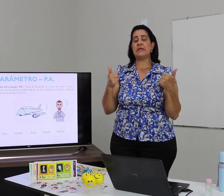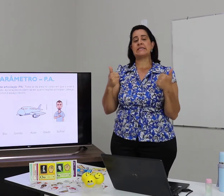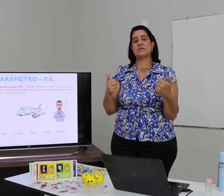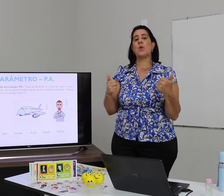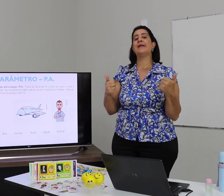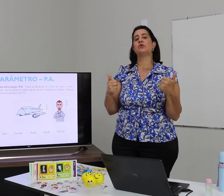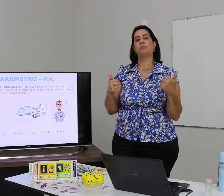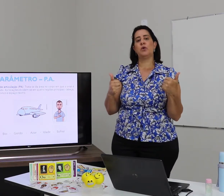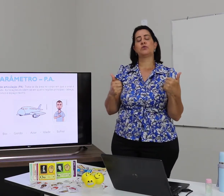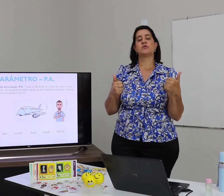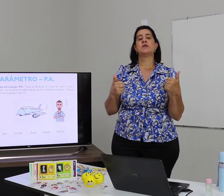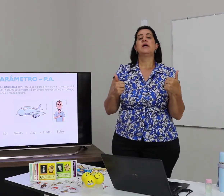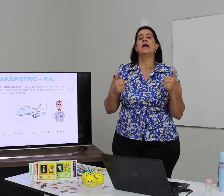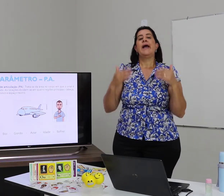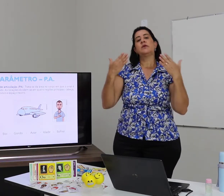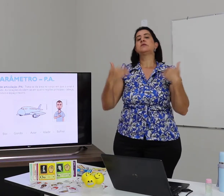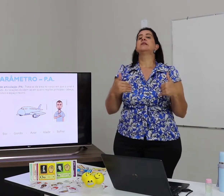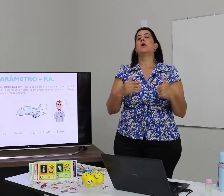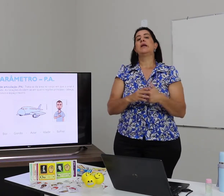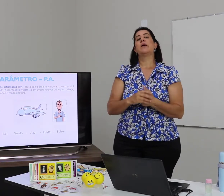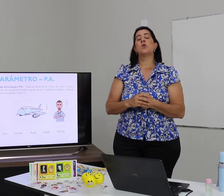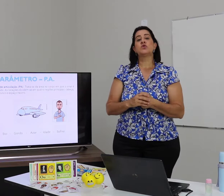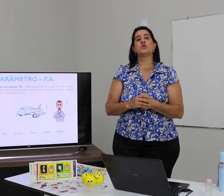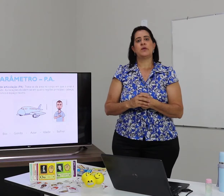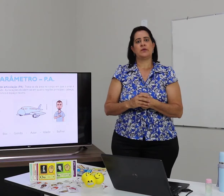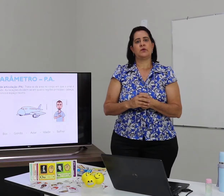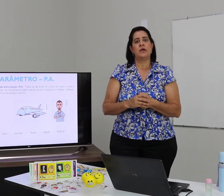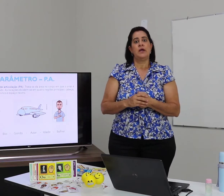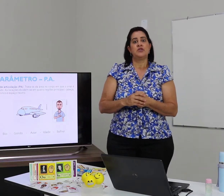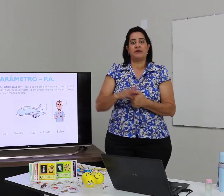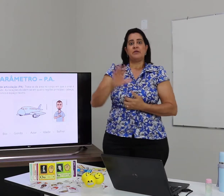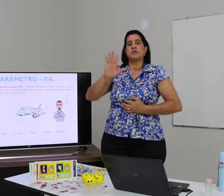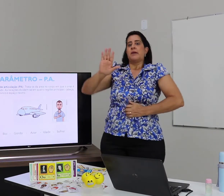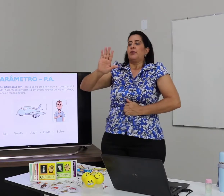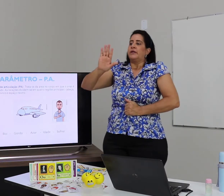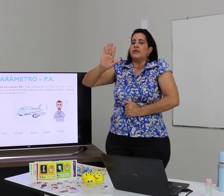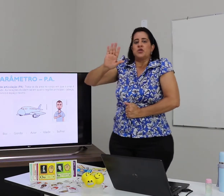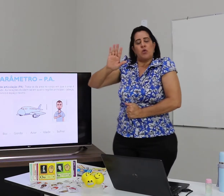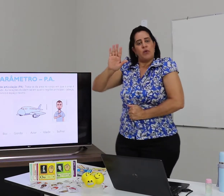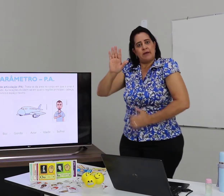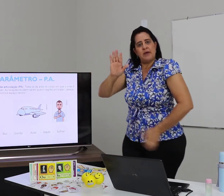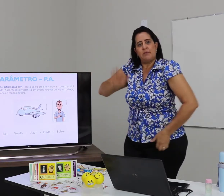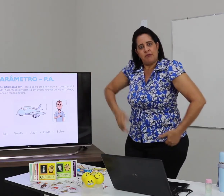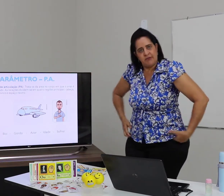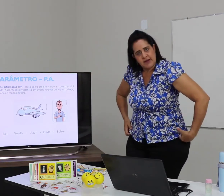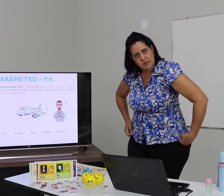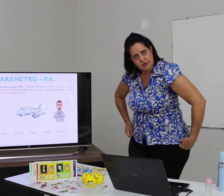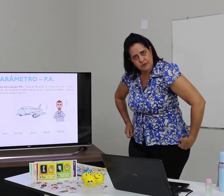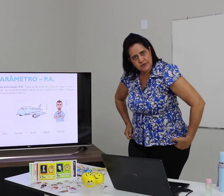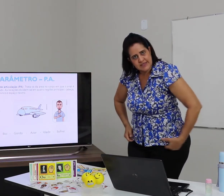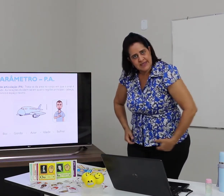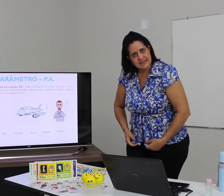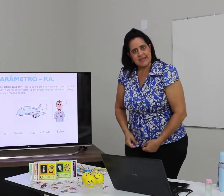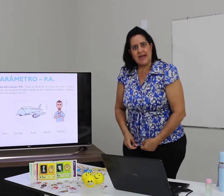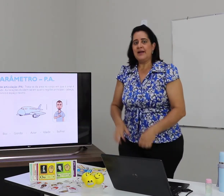nesses 4 pontos é que o sinal ele é construído. Já vimos que é importante como é que a minha mão fica quando eu for sinalizar,